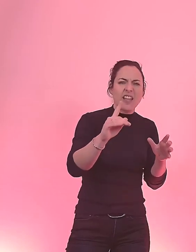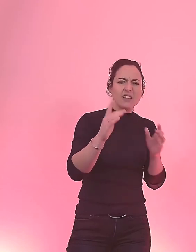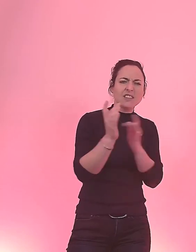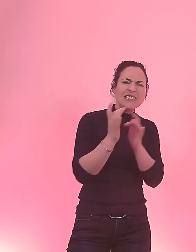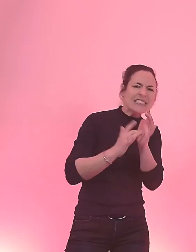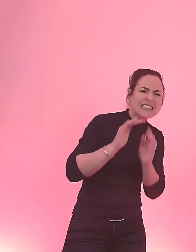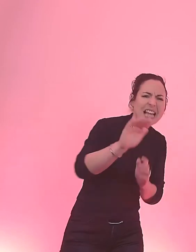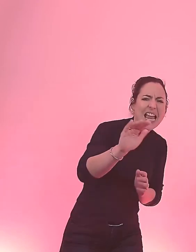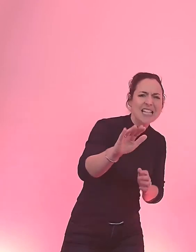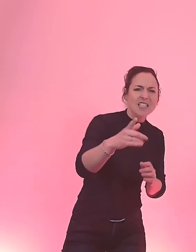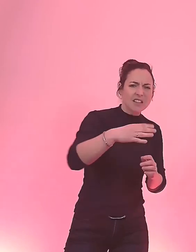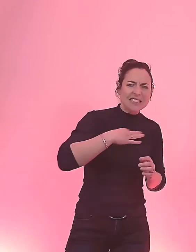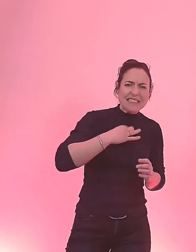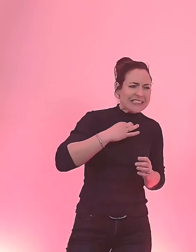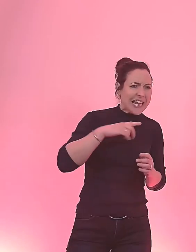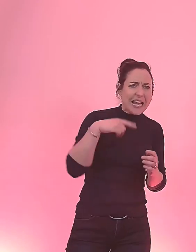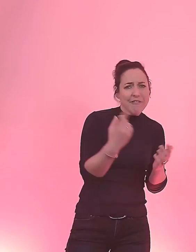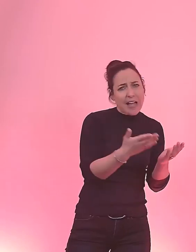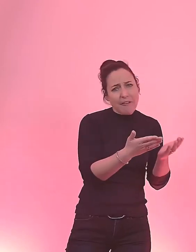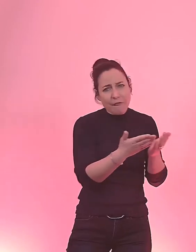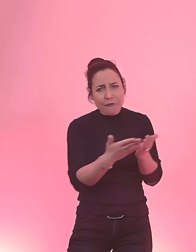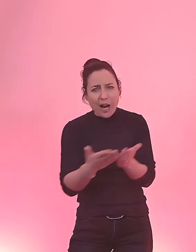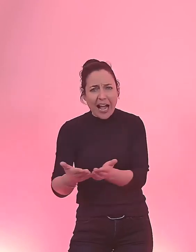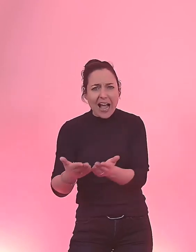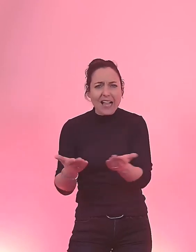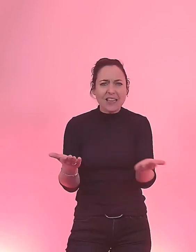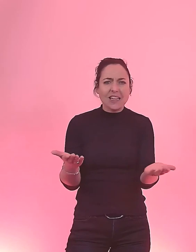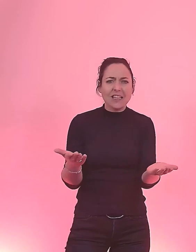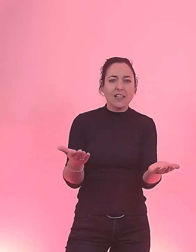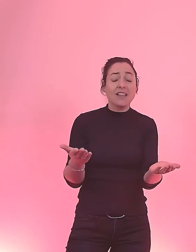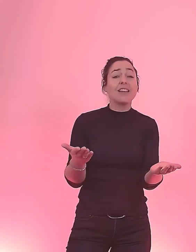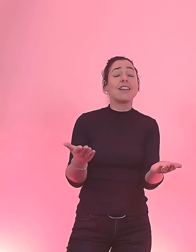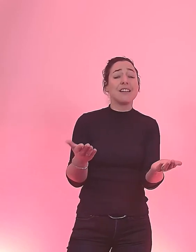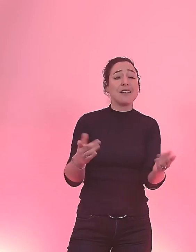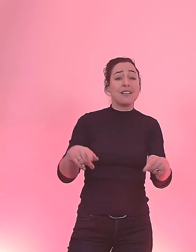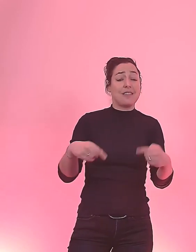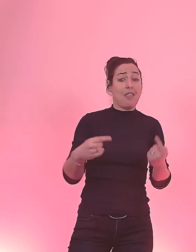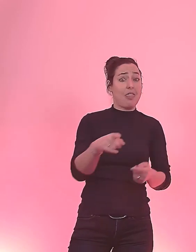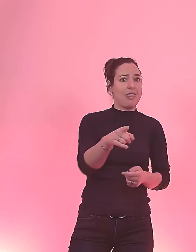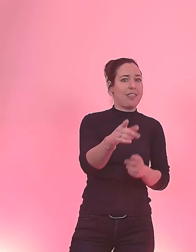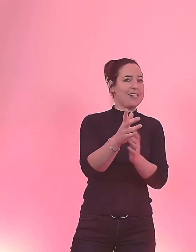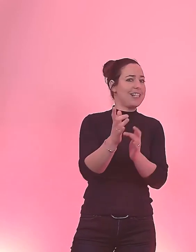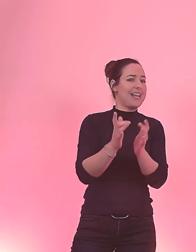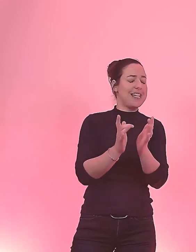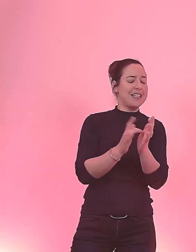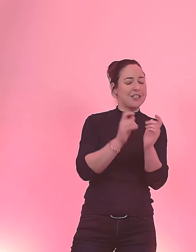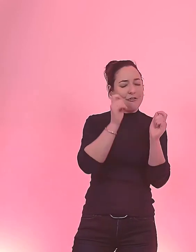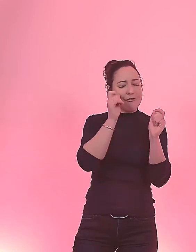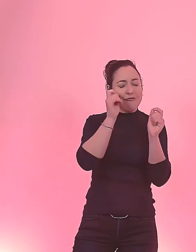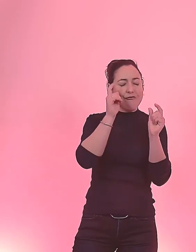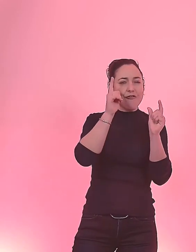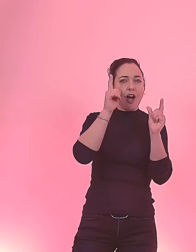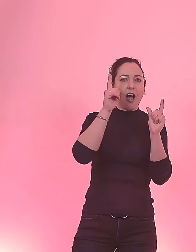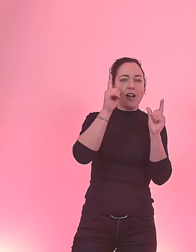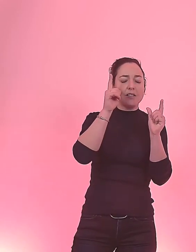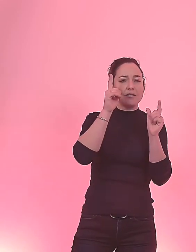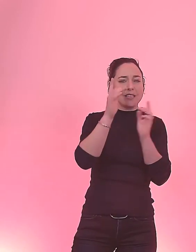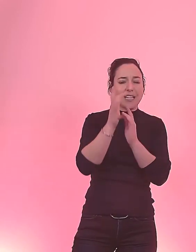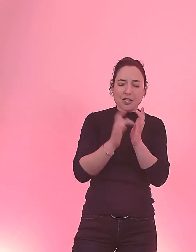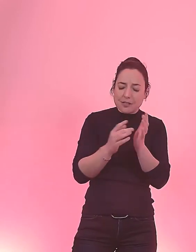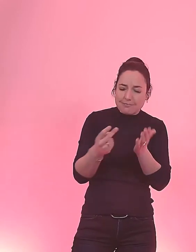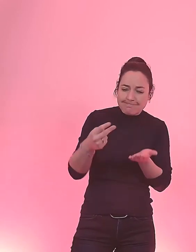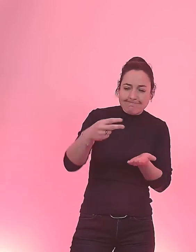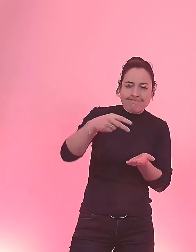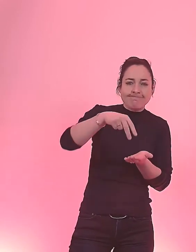me niet schelen dat we gaan want dan wordt jezus' zwakke hij staat op